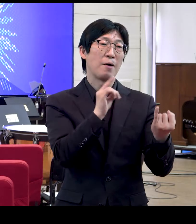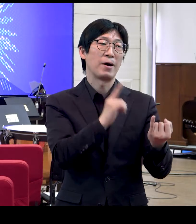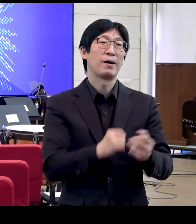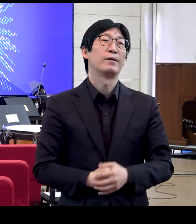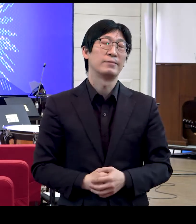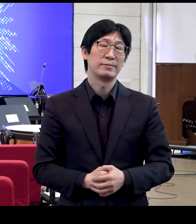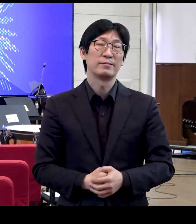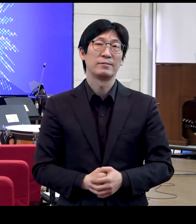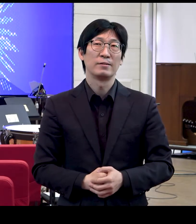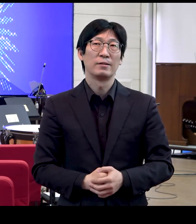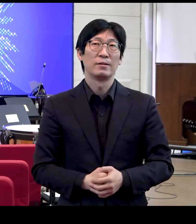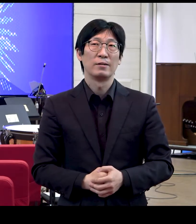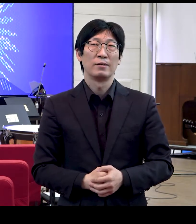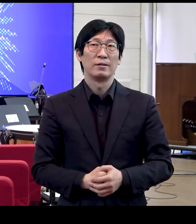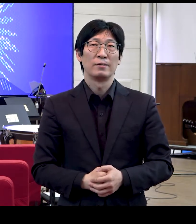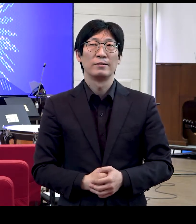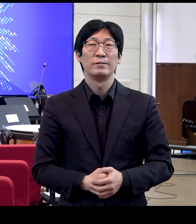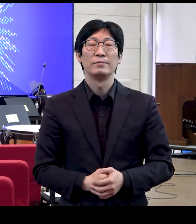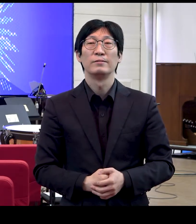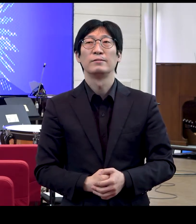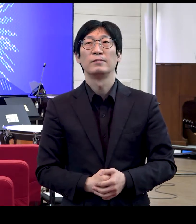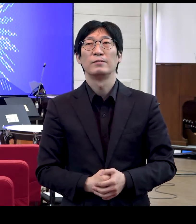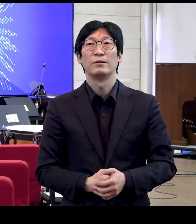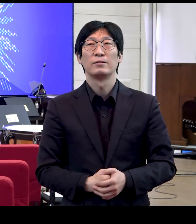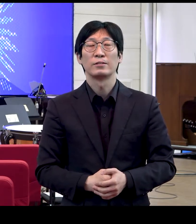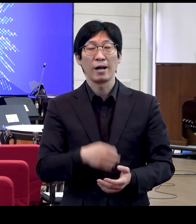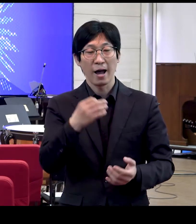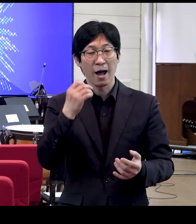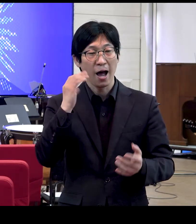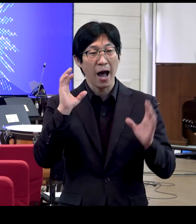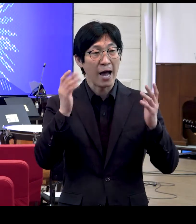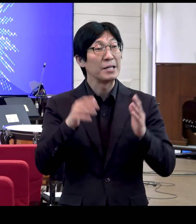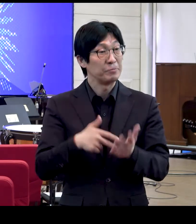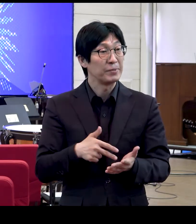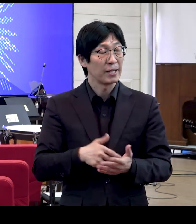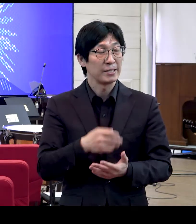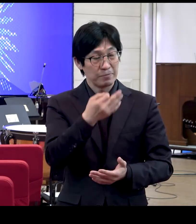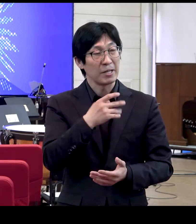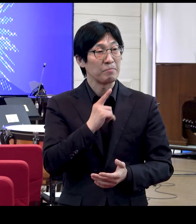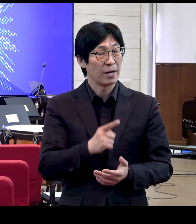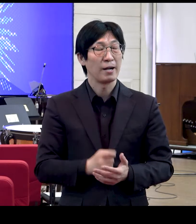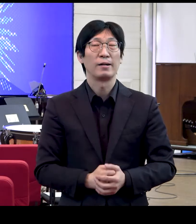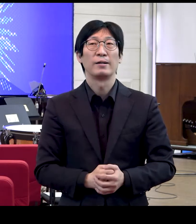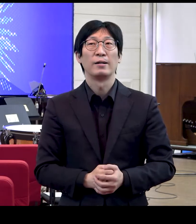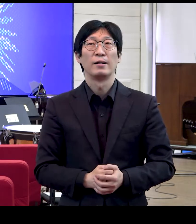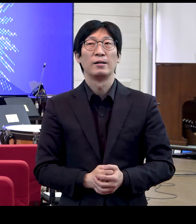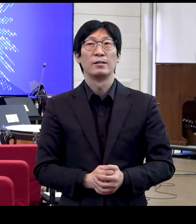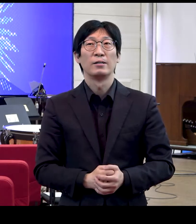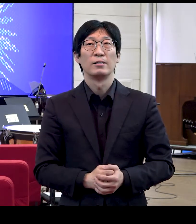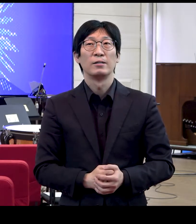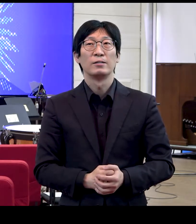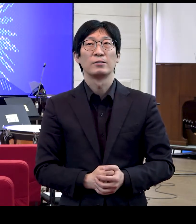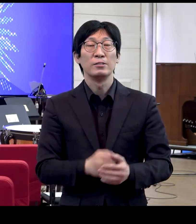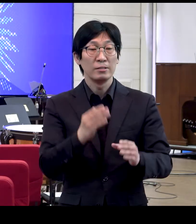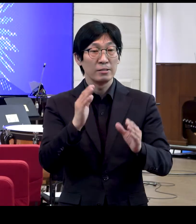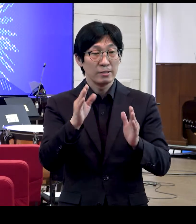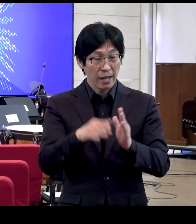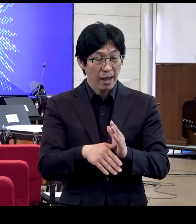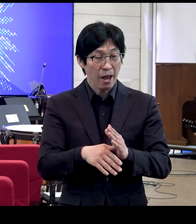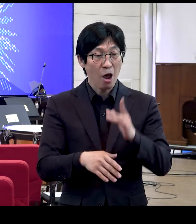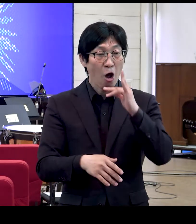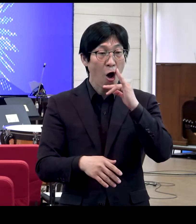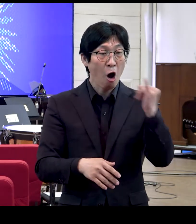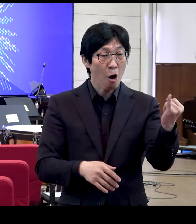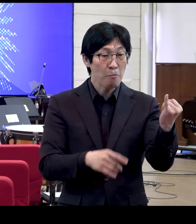그 어려운 이야기를 해치고 나가지 못하는 거예요. 그렇게 힘들어하는 것이죠. 자, 그런데 그 상황에서 그 어머니는